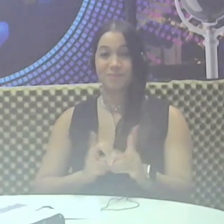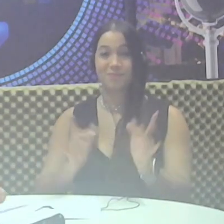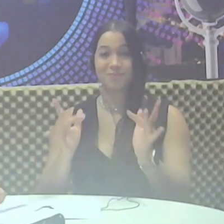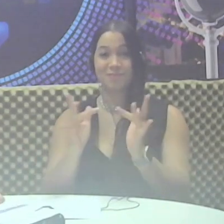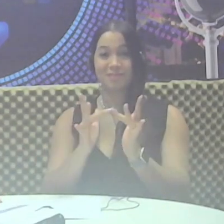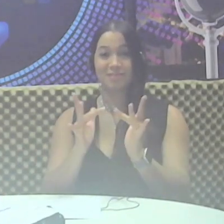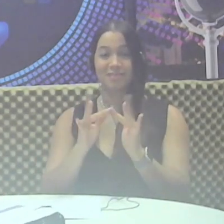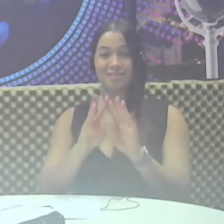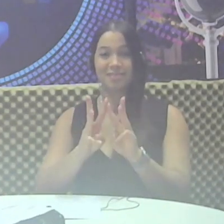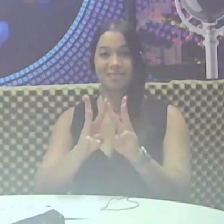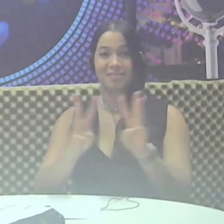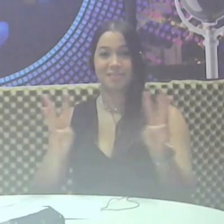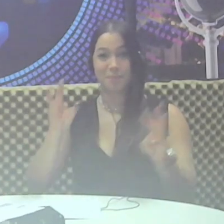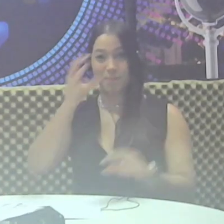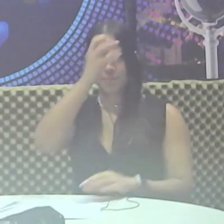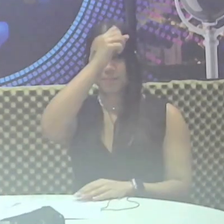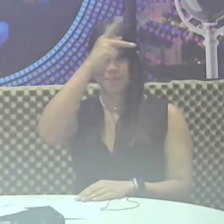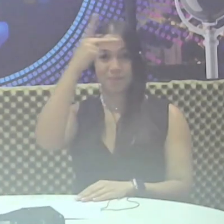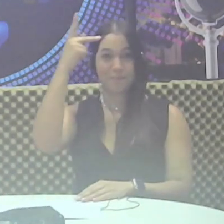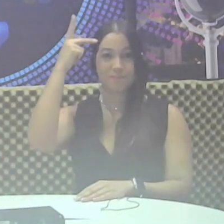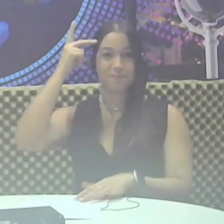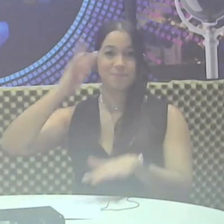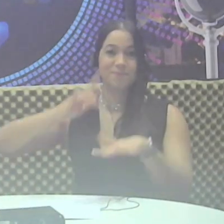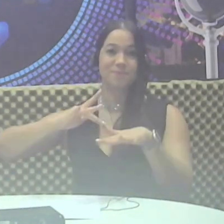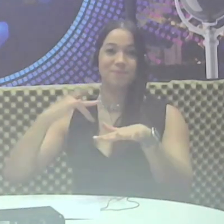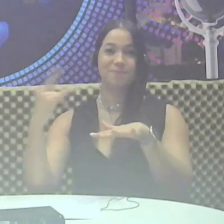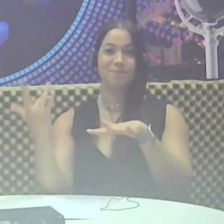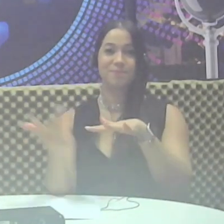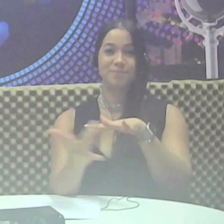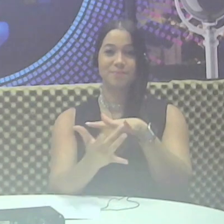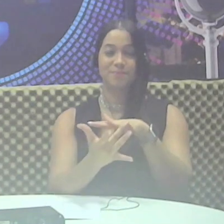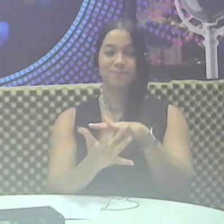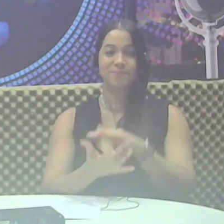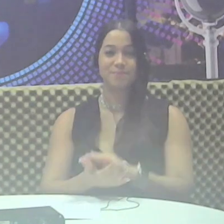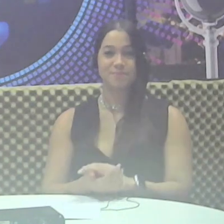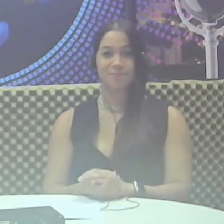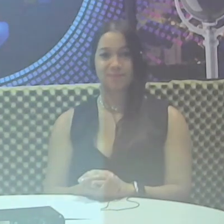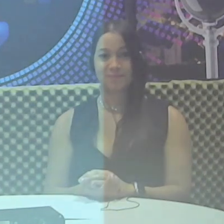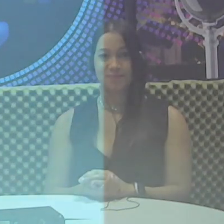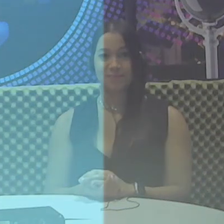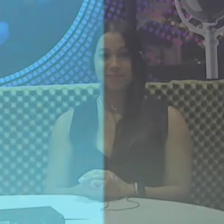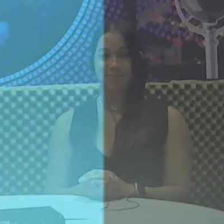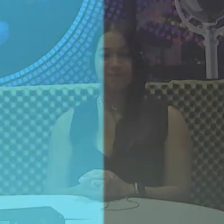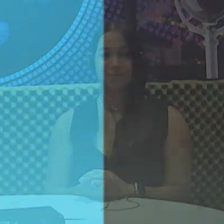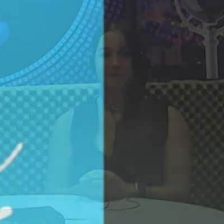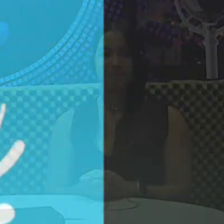Continue conosco no portal da Prefeitura e nas redes sociais.